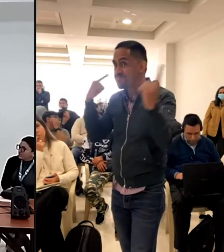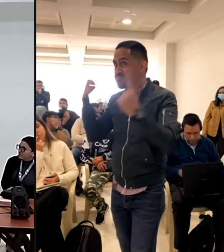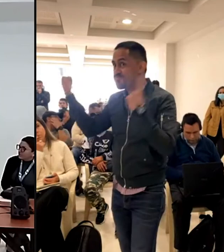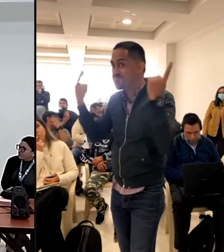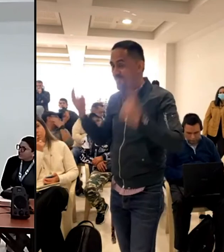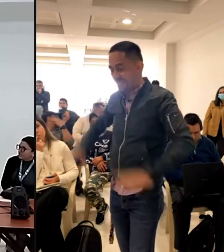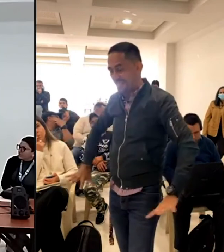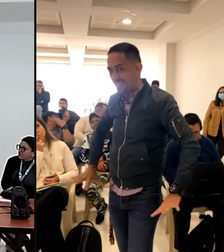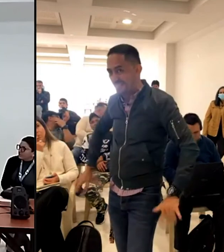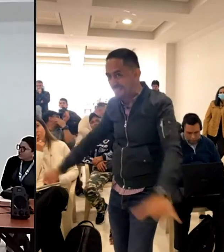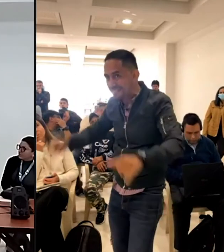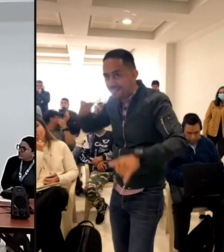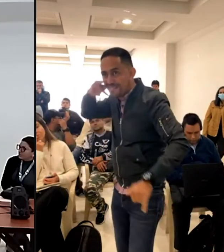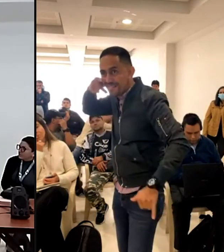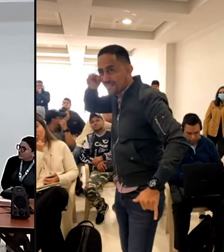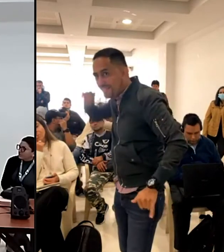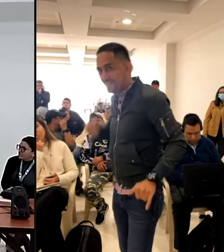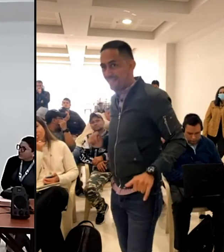contexto